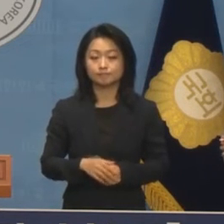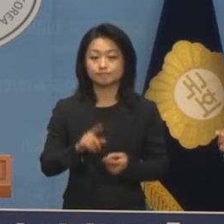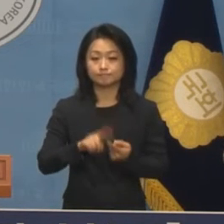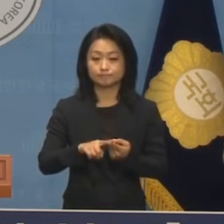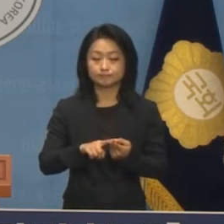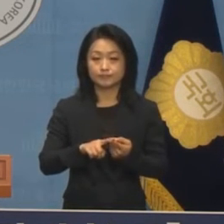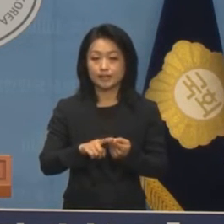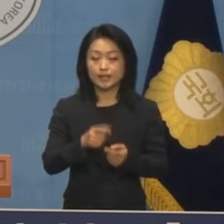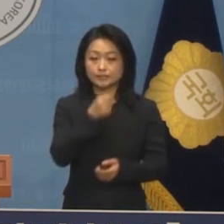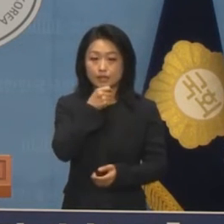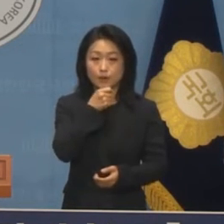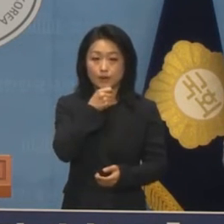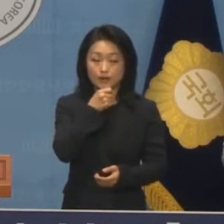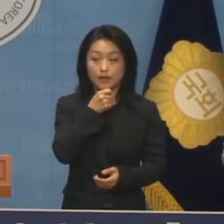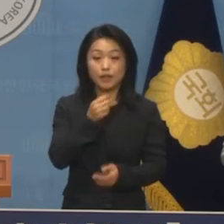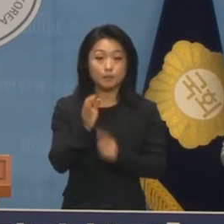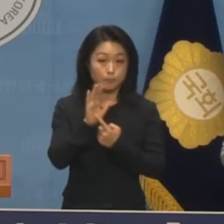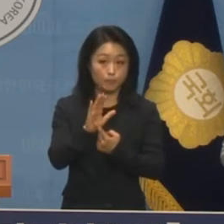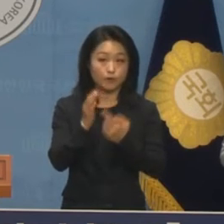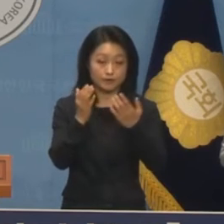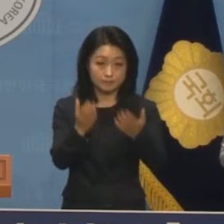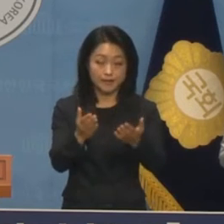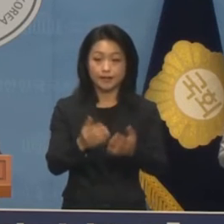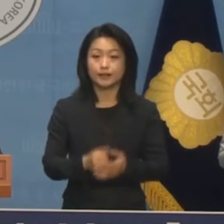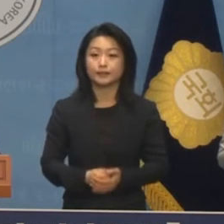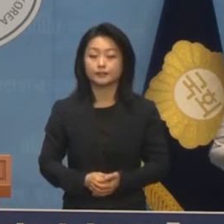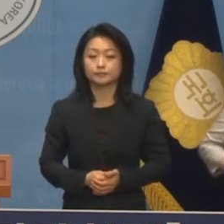사회를 보시고 성명을 발표하겠습니다.